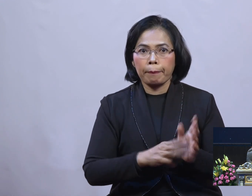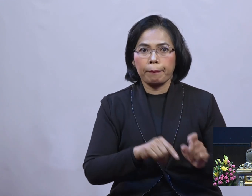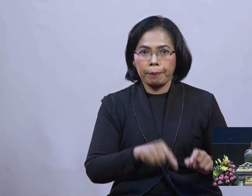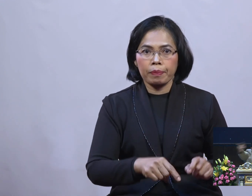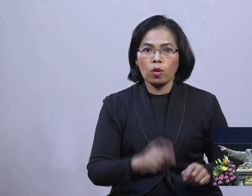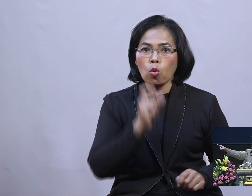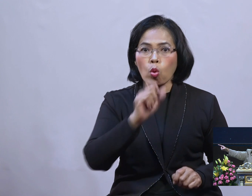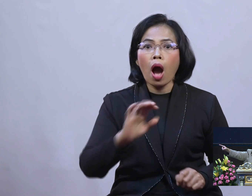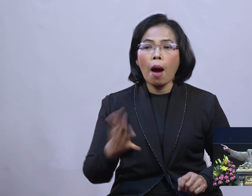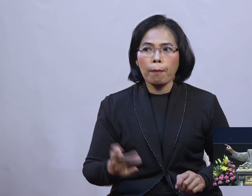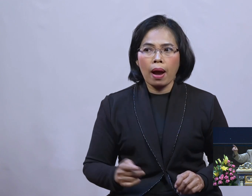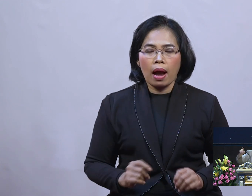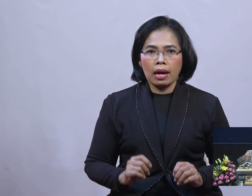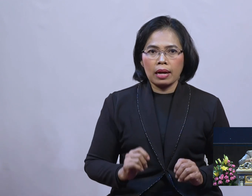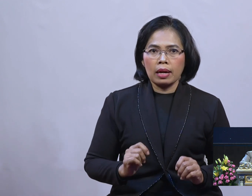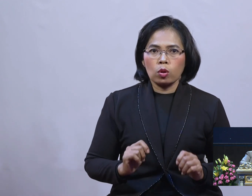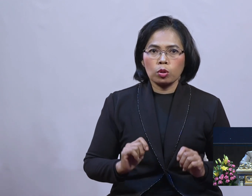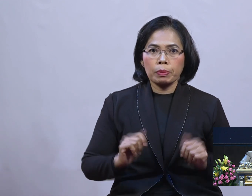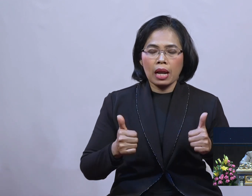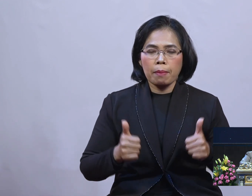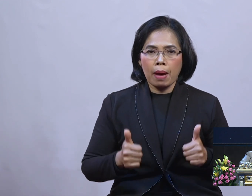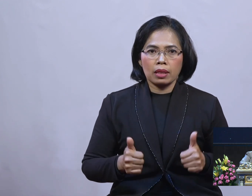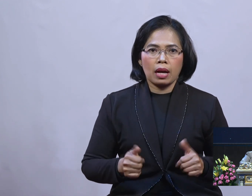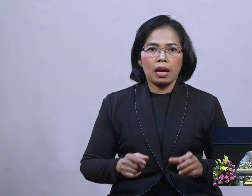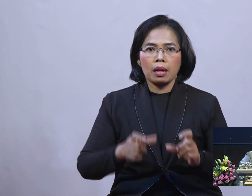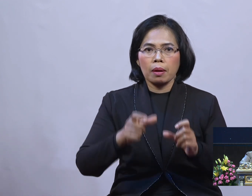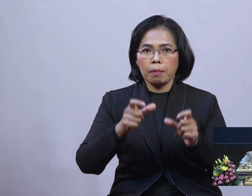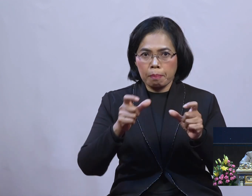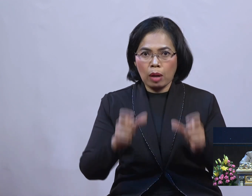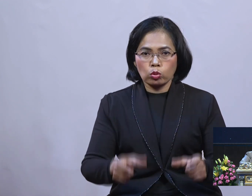manusia dengan mati dari kayu salib